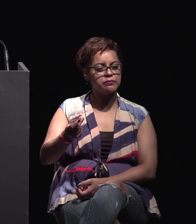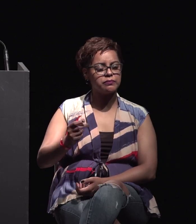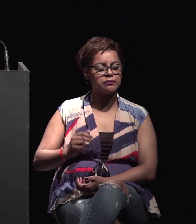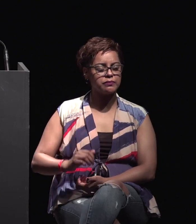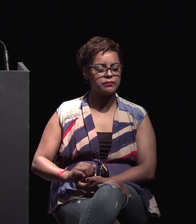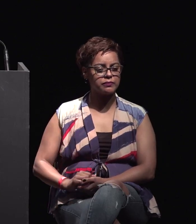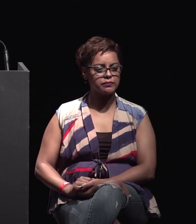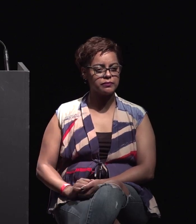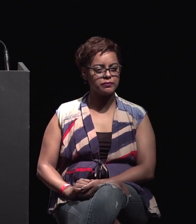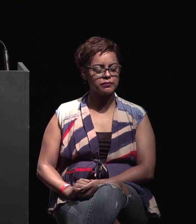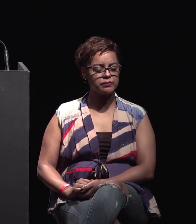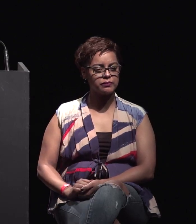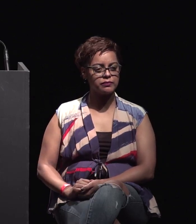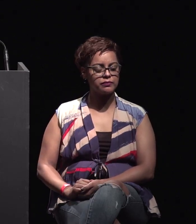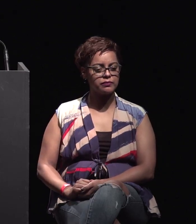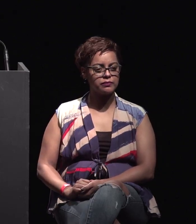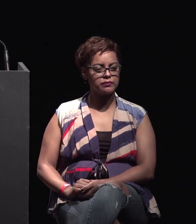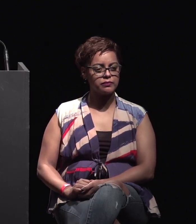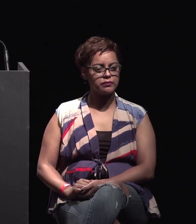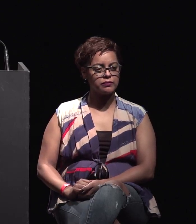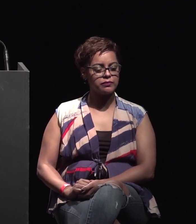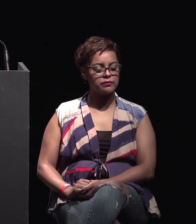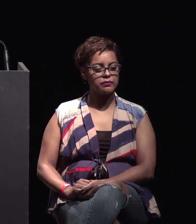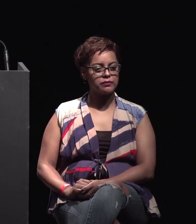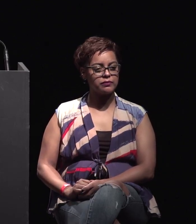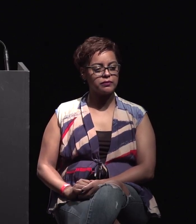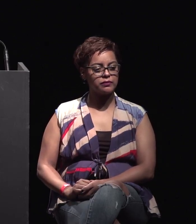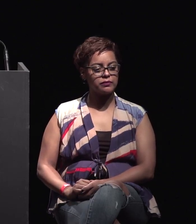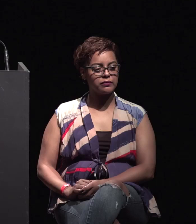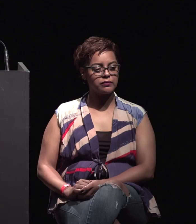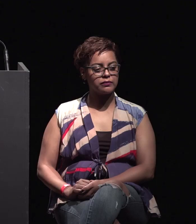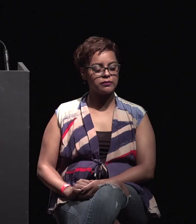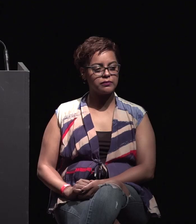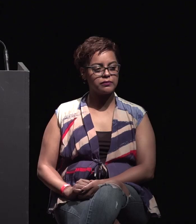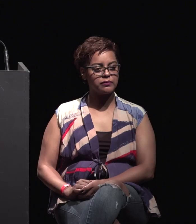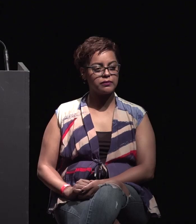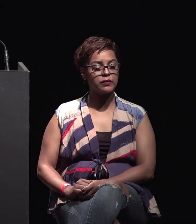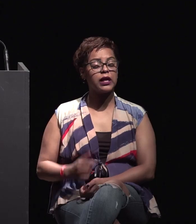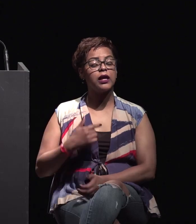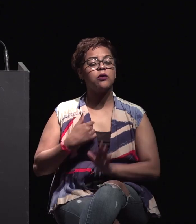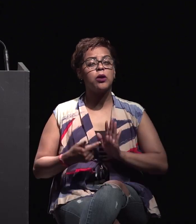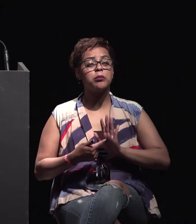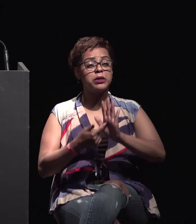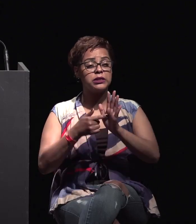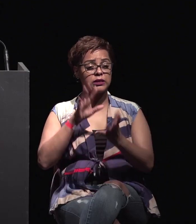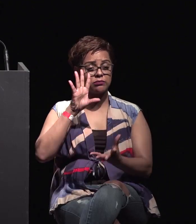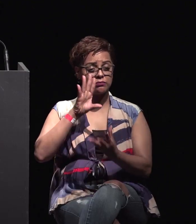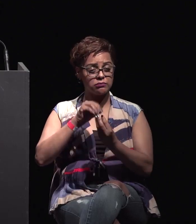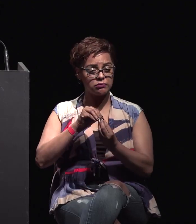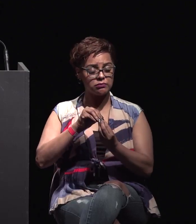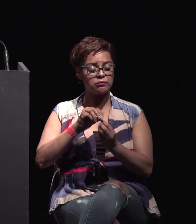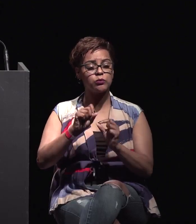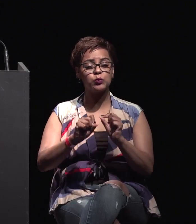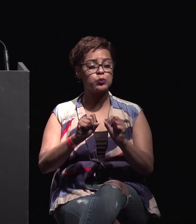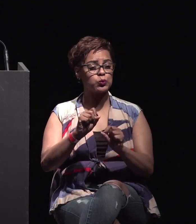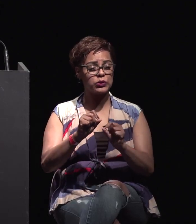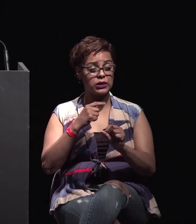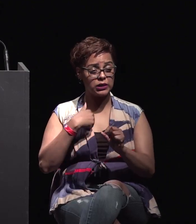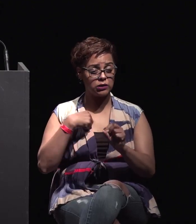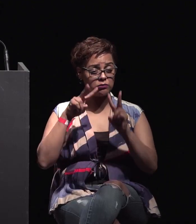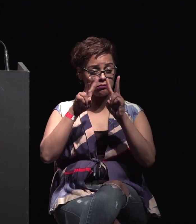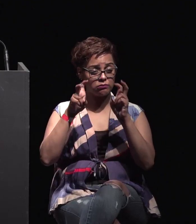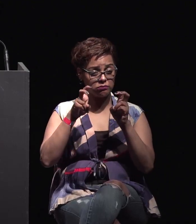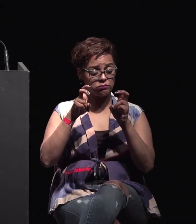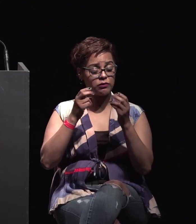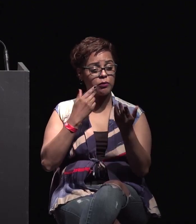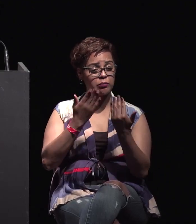né? Eu apresentei como síntese do que eu vou discutir